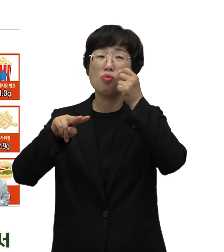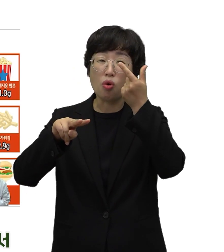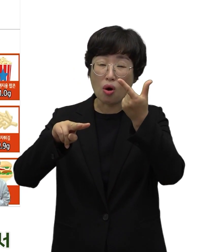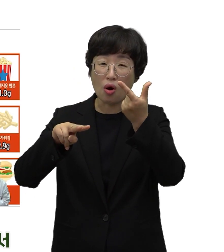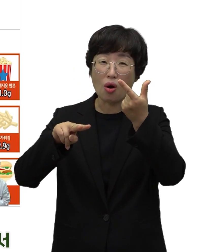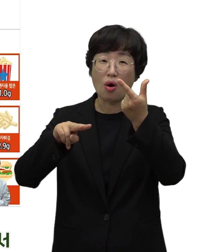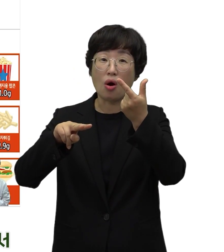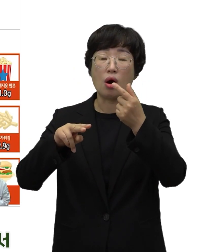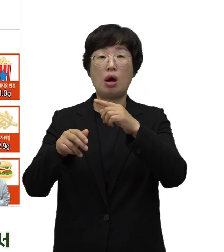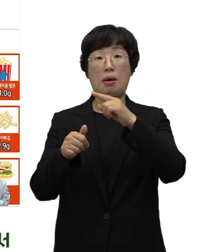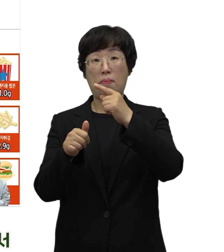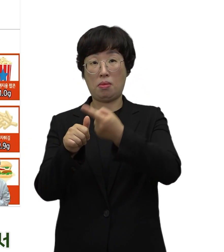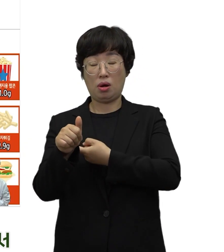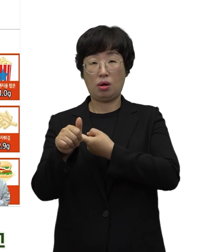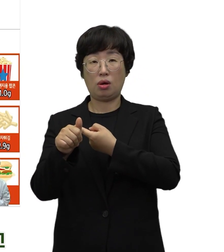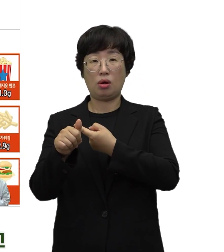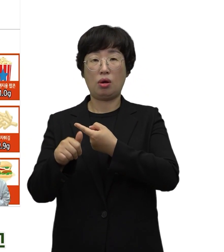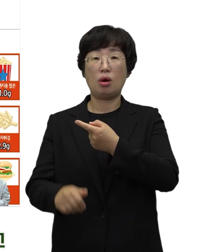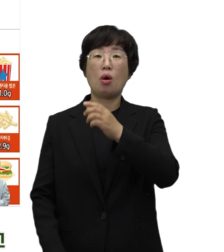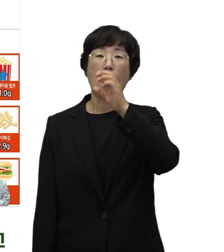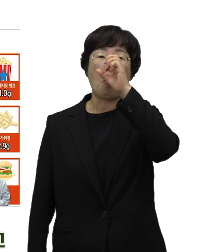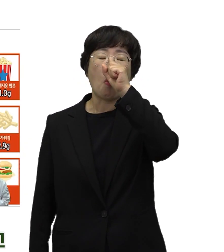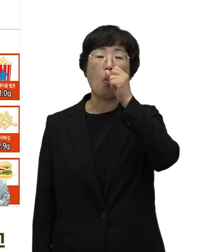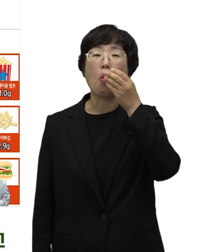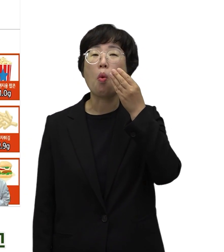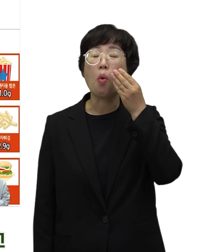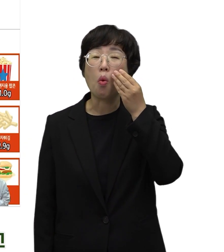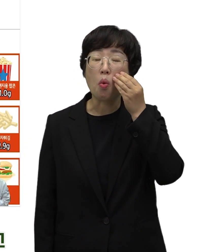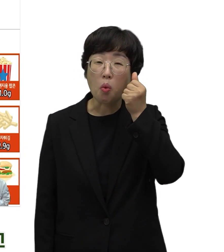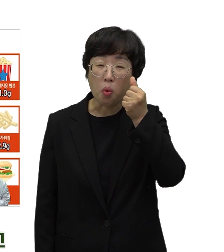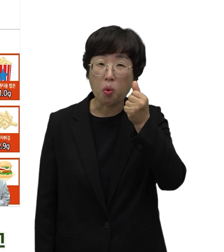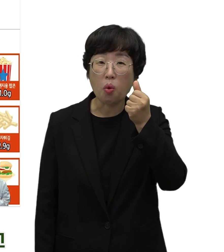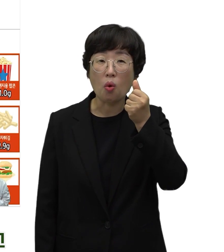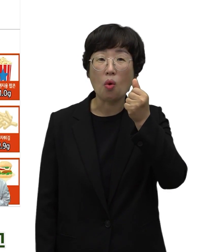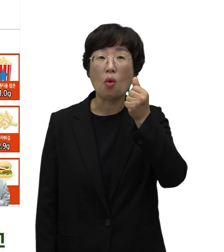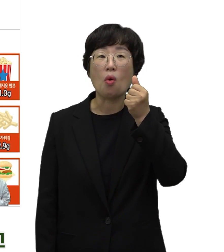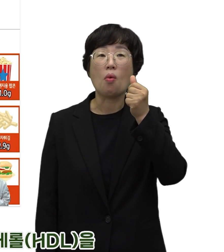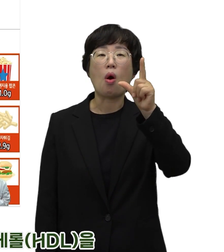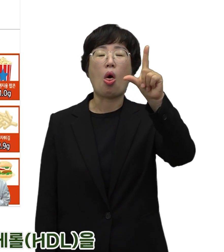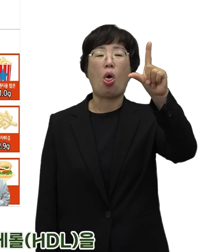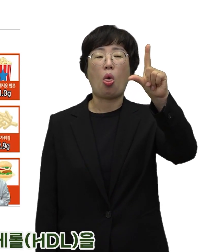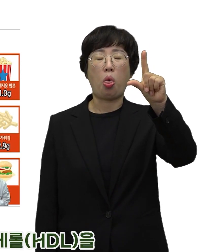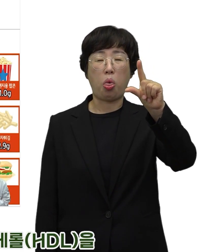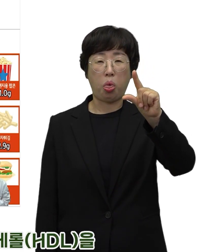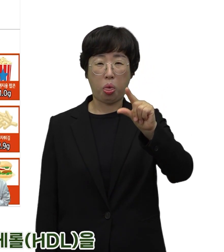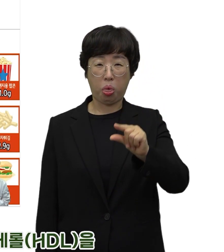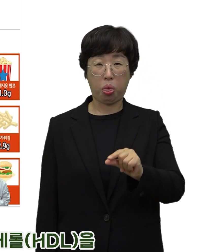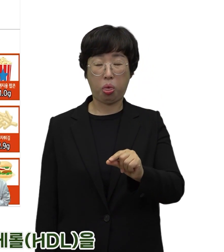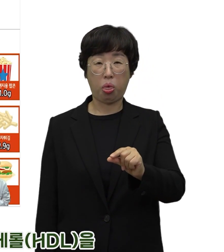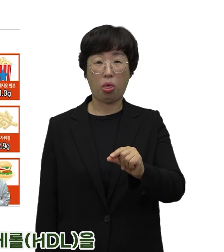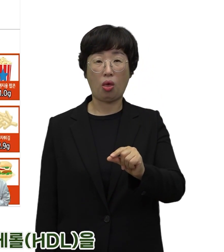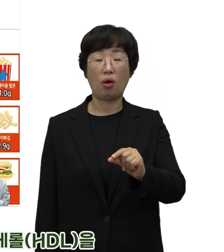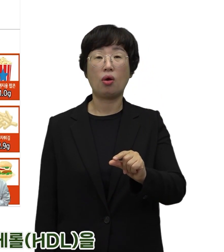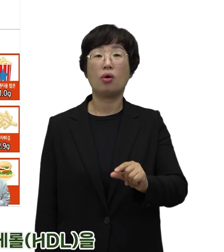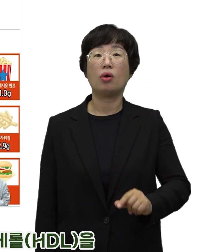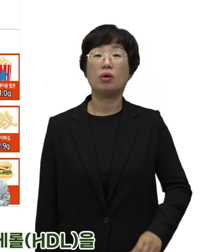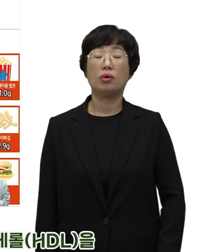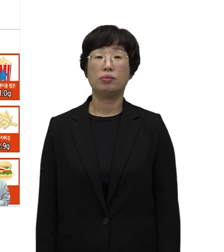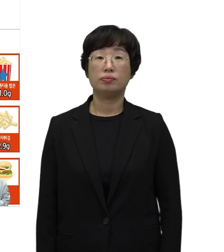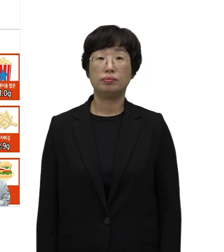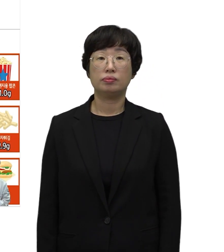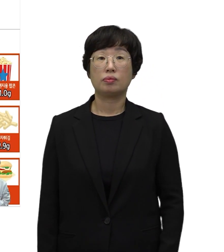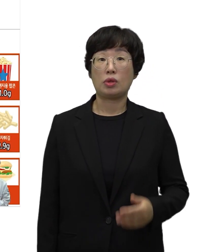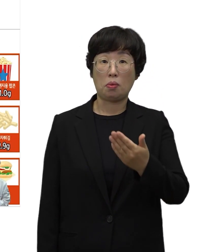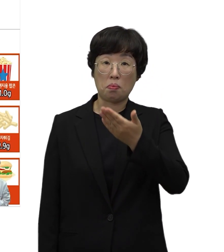몸에서 6개월 이상 잔류하면서 저밀도 콜레스테롤을 올리고 고밀도 콜레스테롤, 좋은